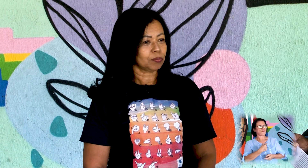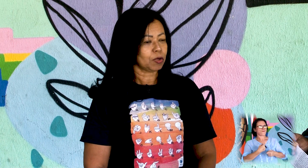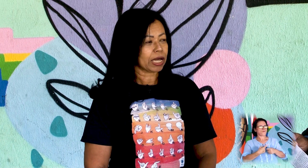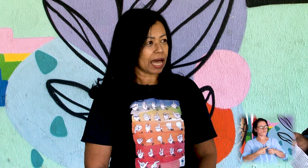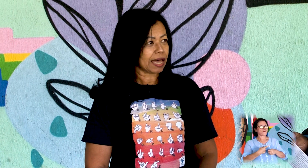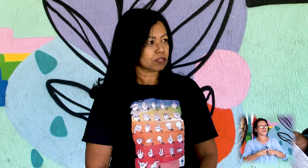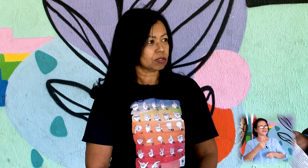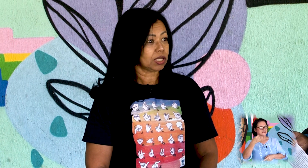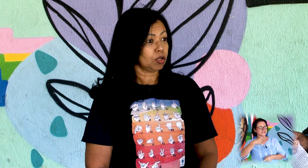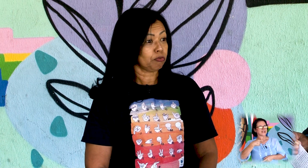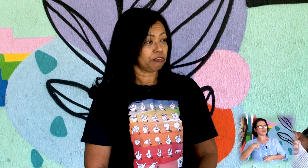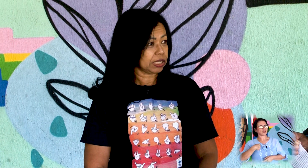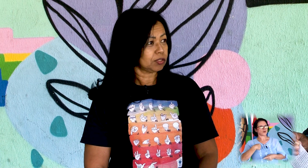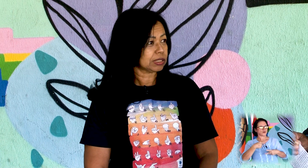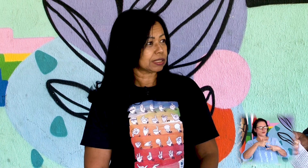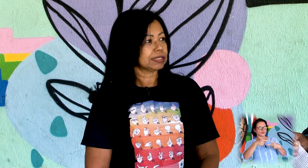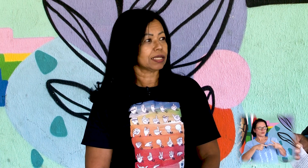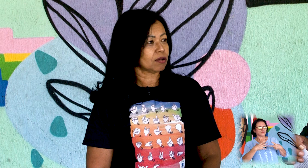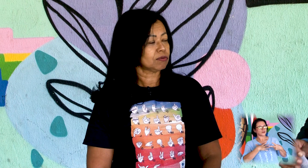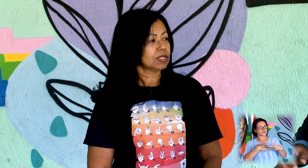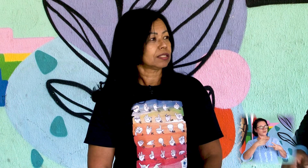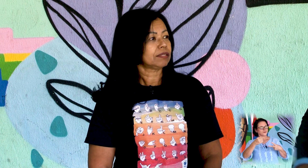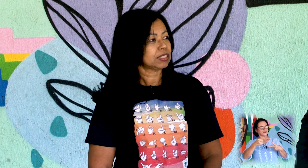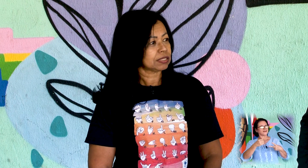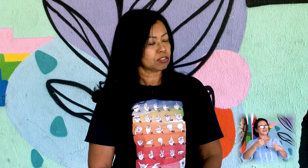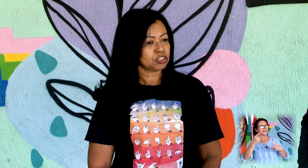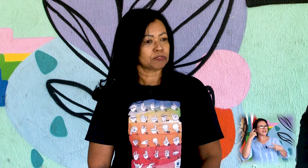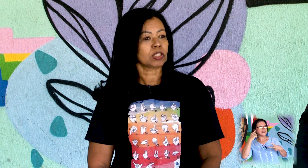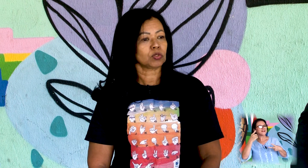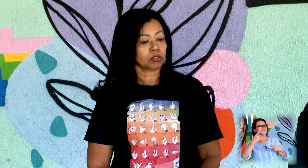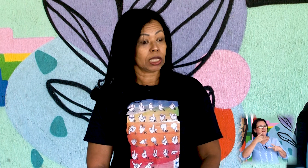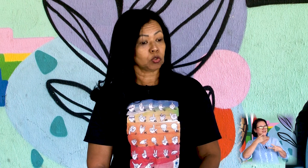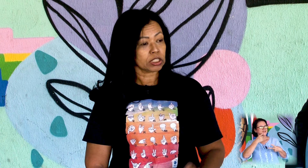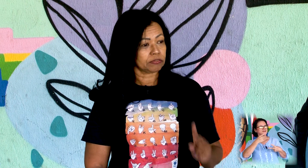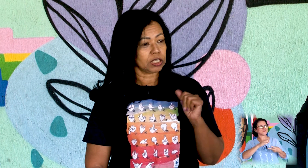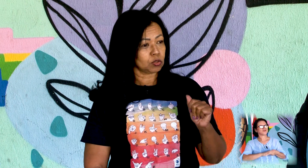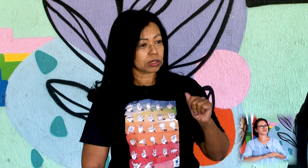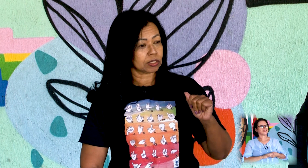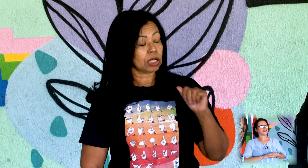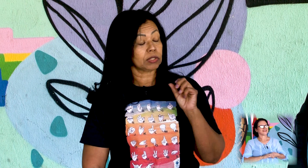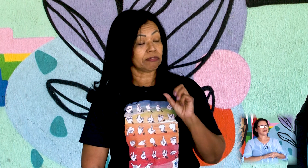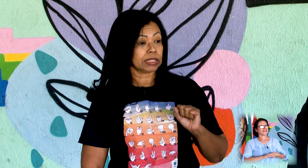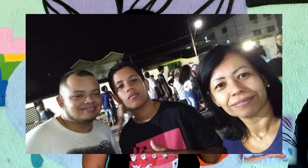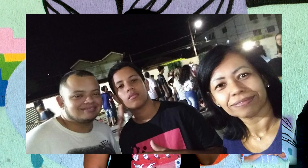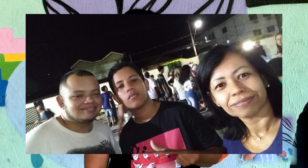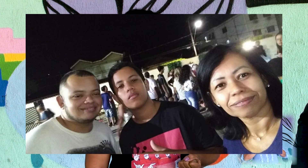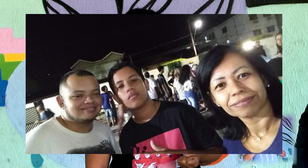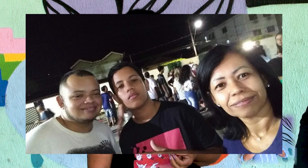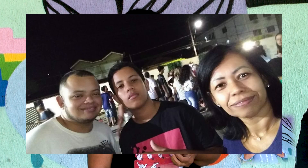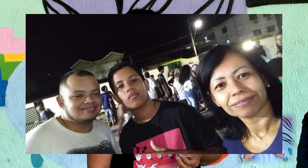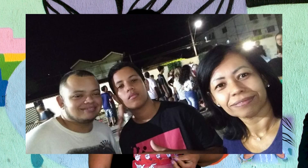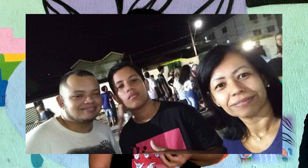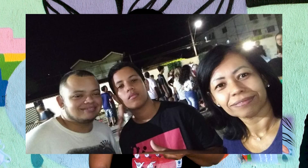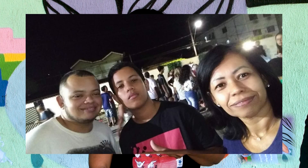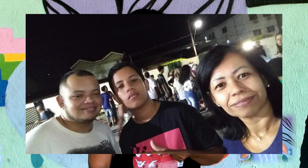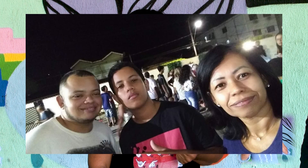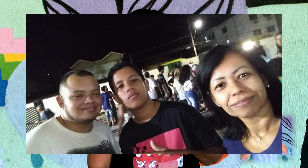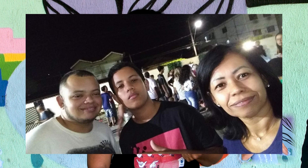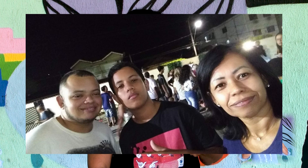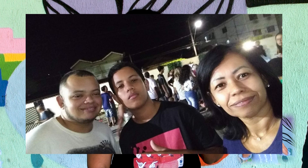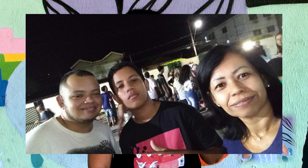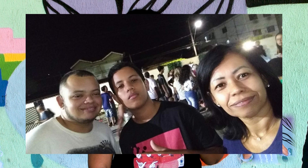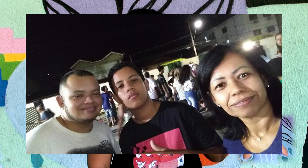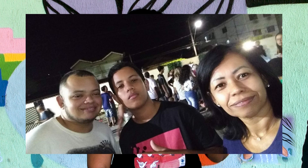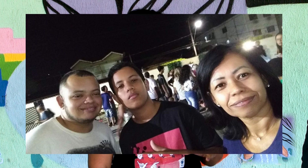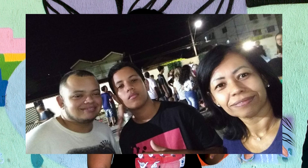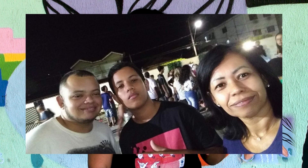porque no meu caso eu tenho filhos que são deficientes auditivos. Eu tenho 2 filhos, eu tenho na verdade 3 filhos. Sim.